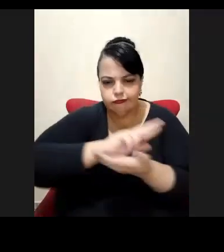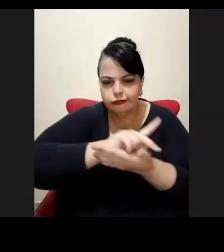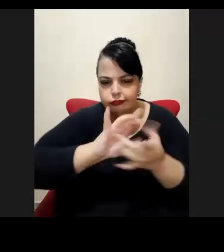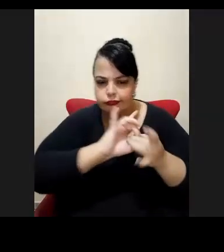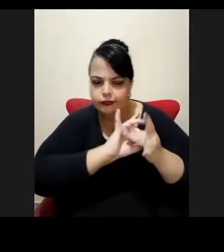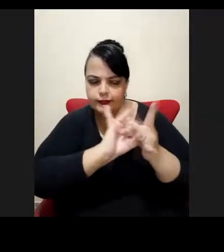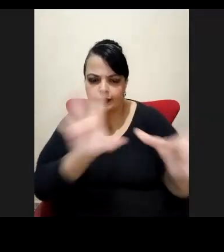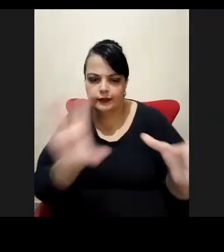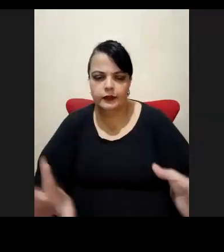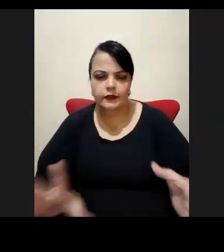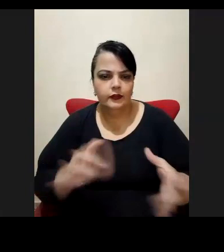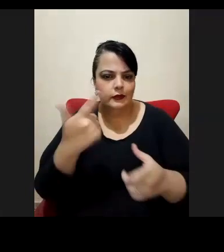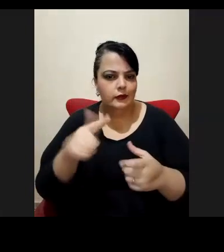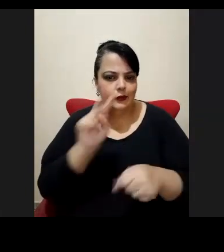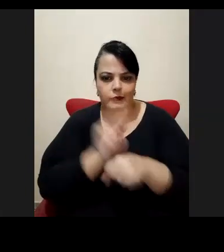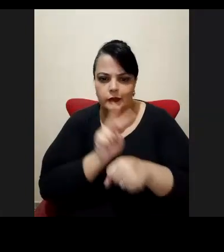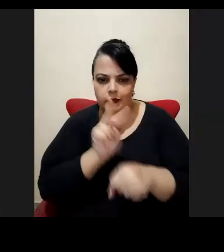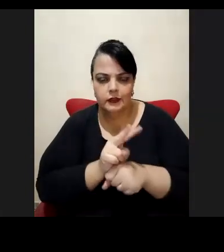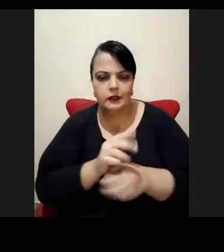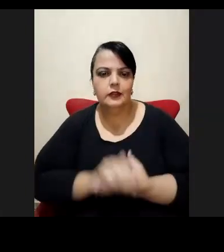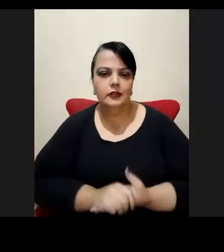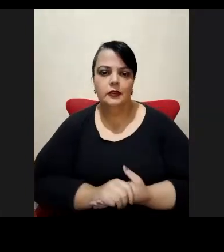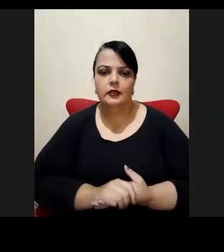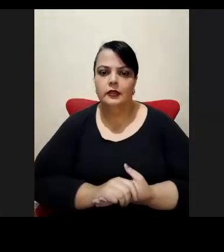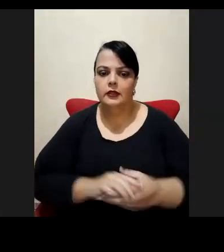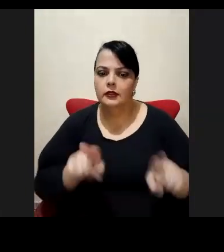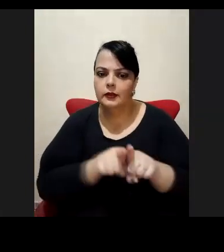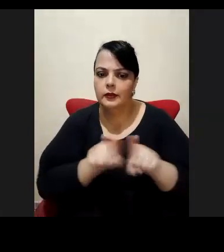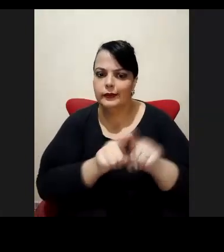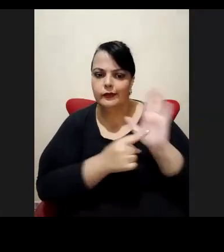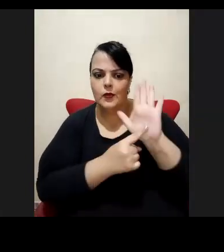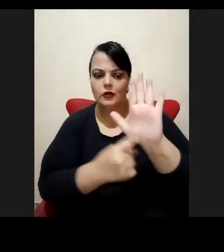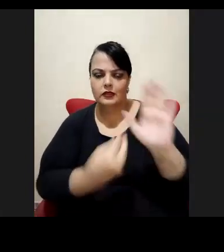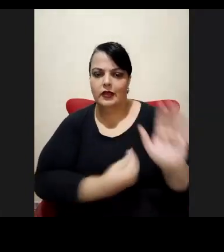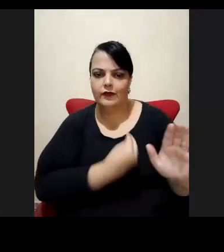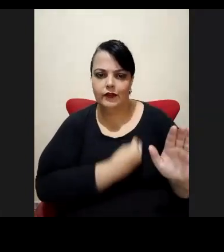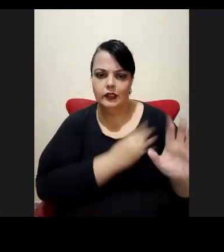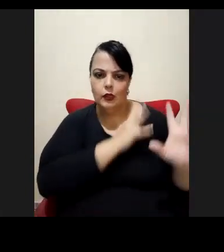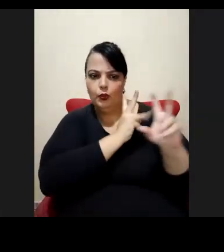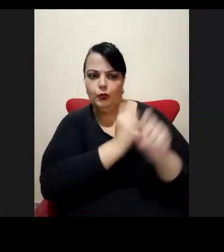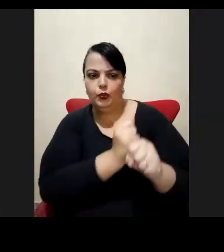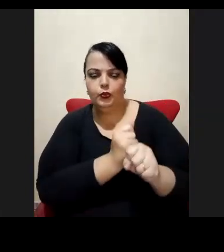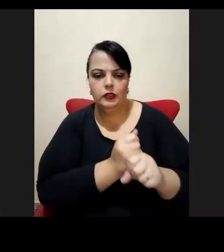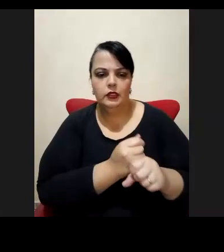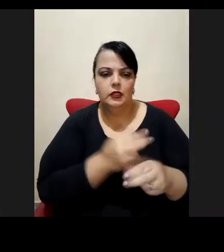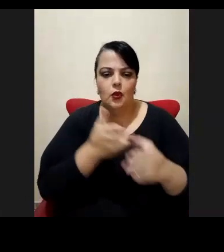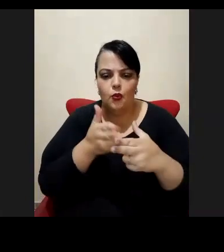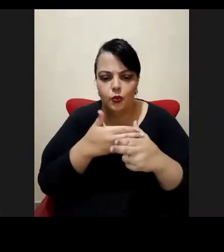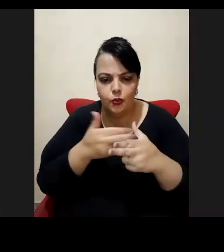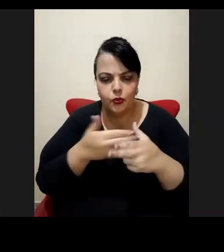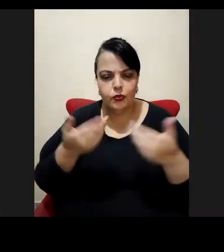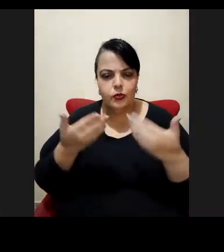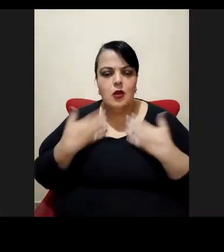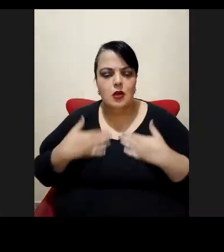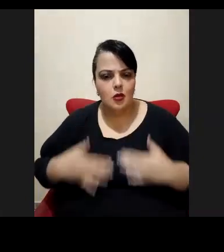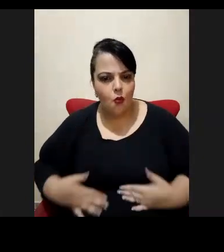desprotegido, ou até a exposição da própria intimidade, como o compartilhamento de fotos do próprio corpo, né?